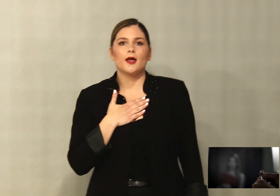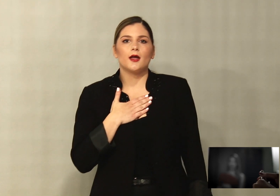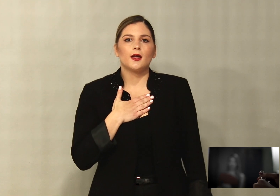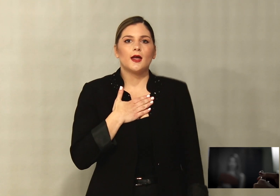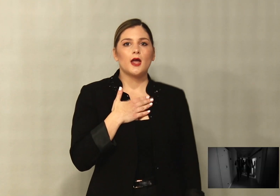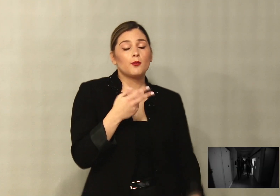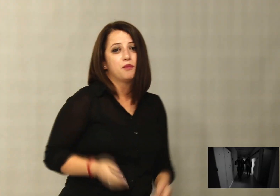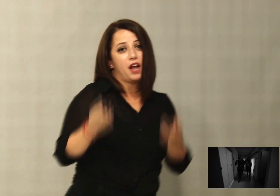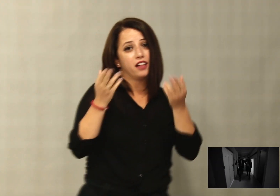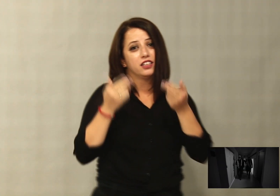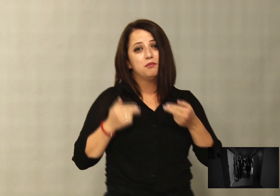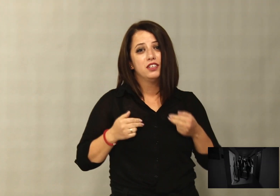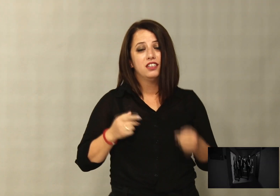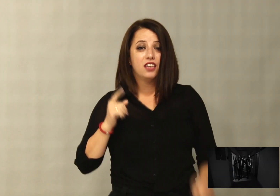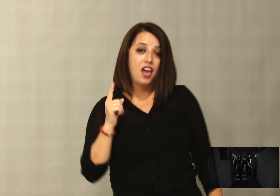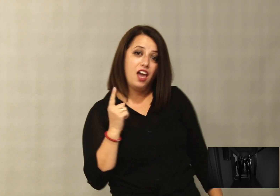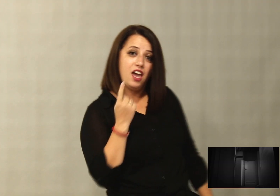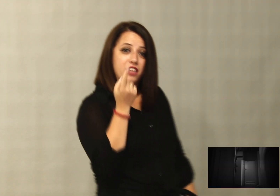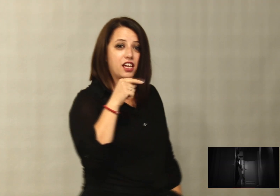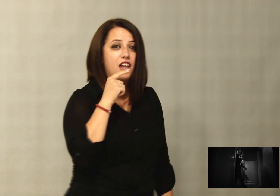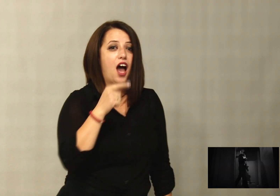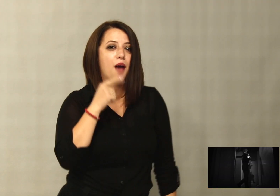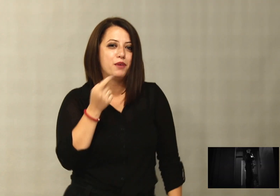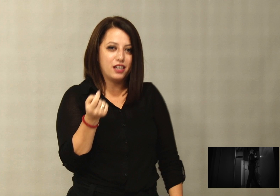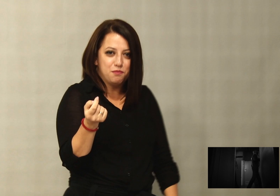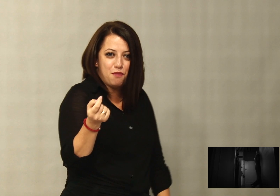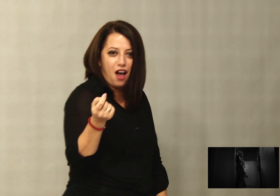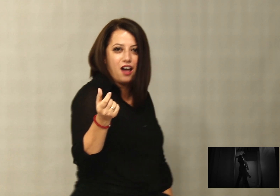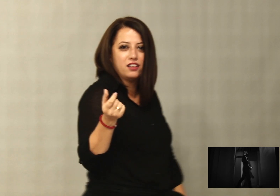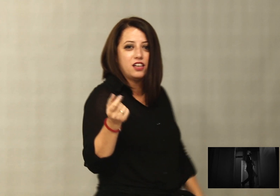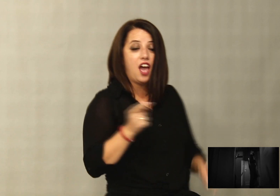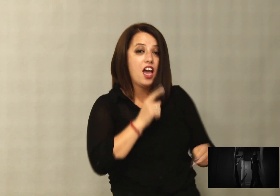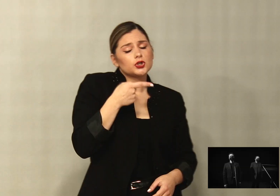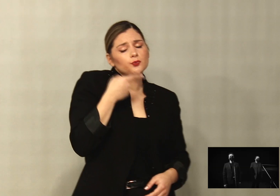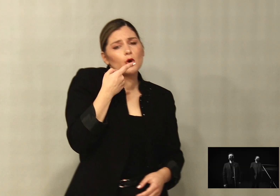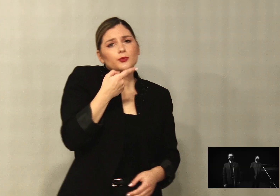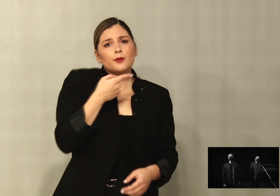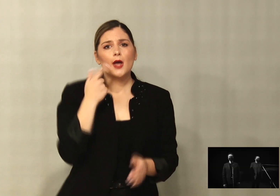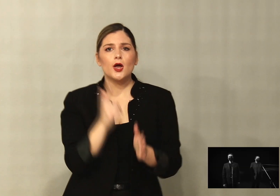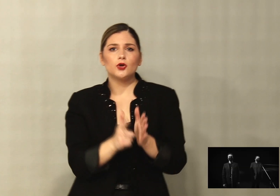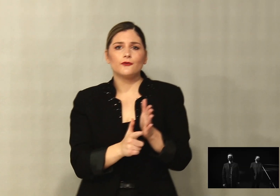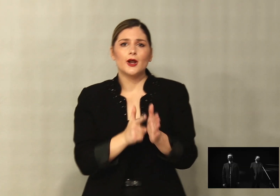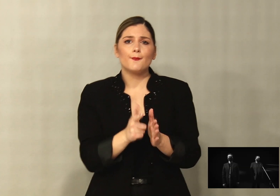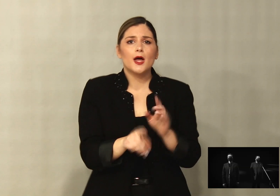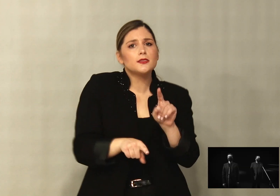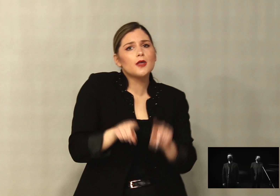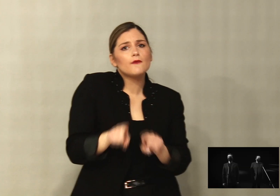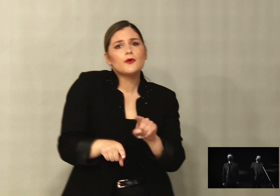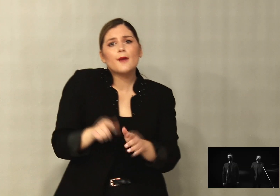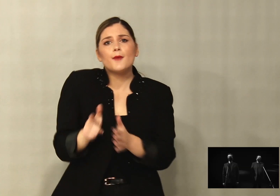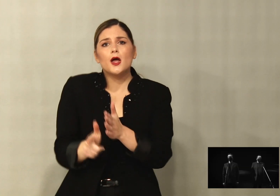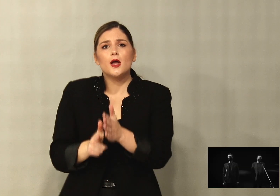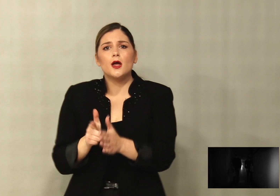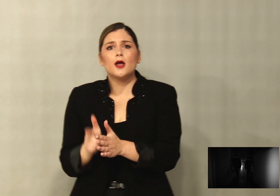moje. Vrati mi leden aberman i spomni me od